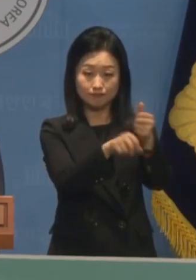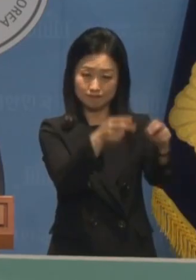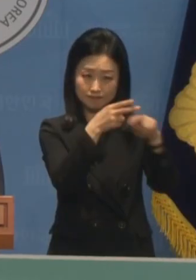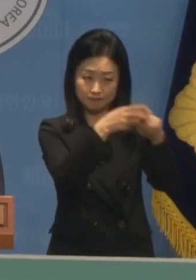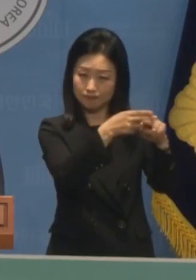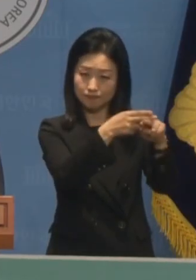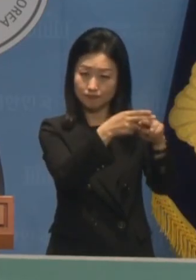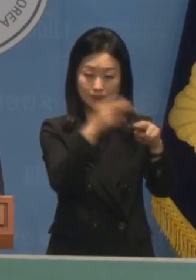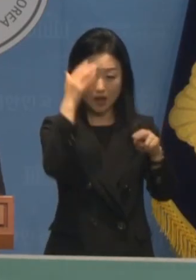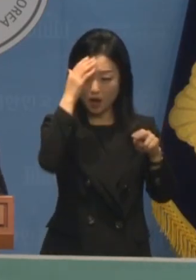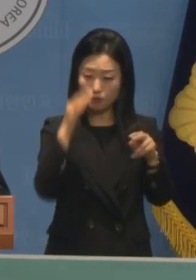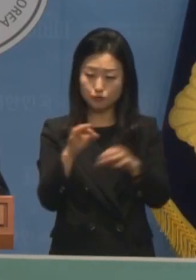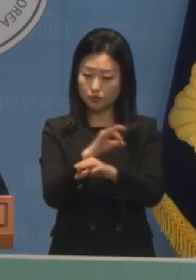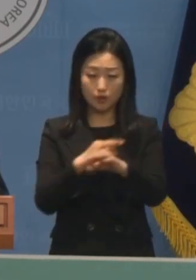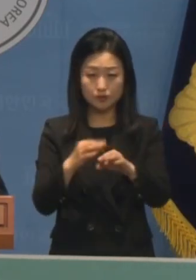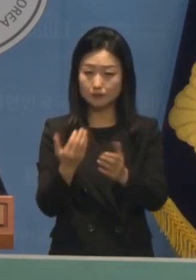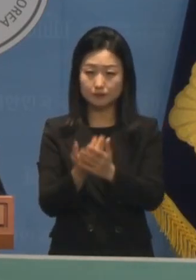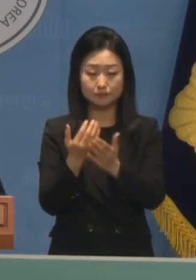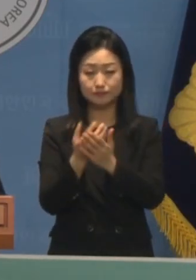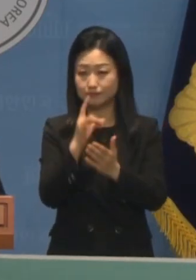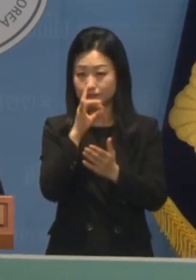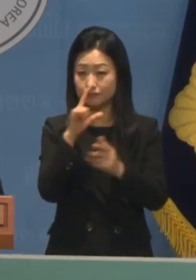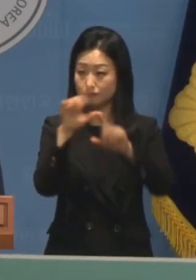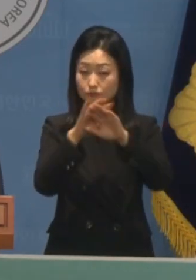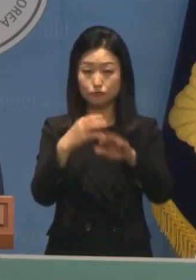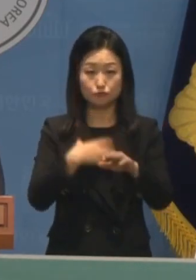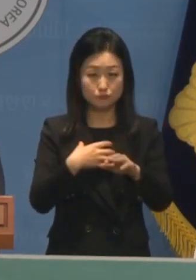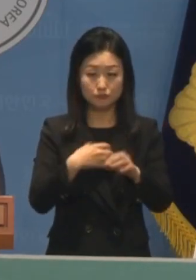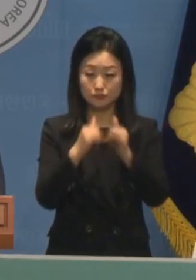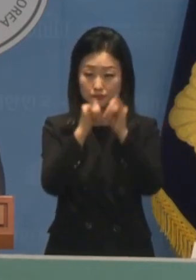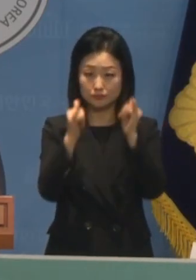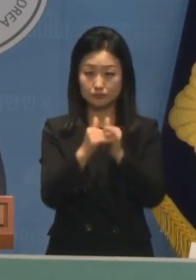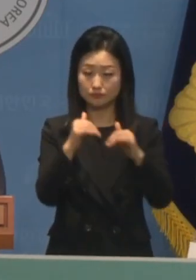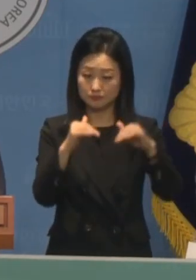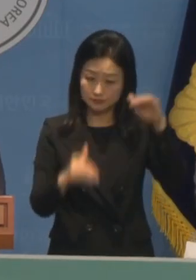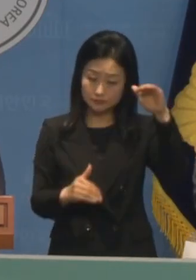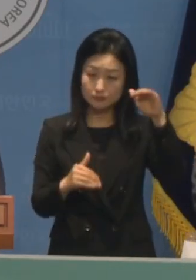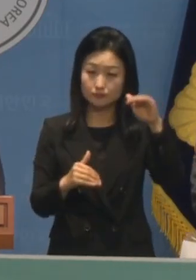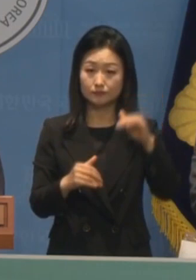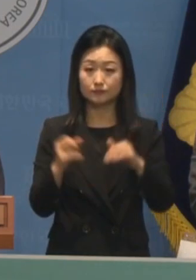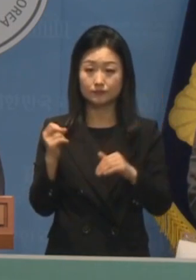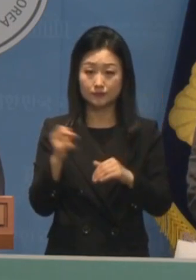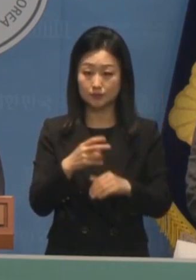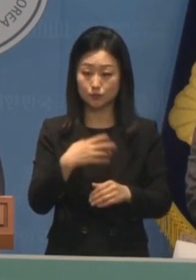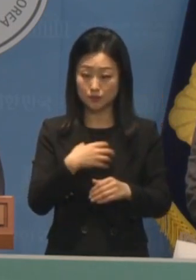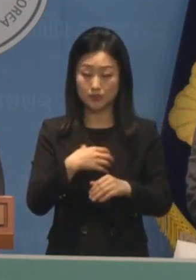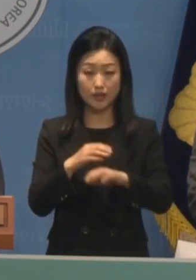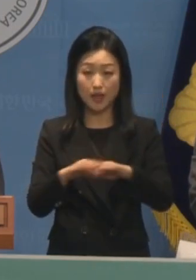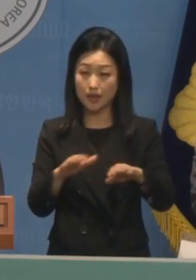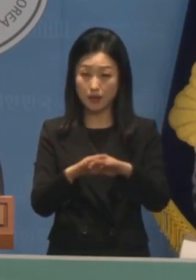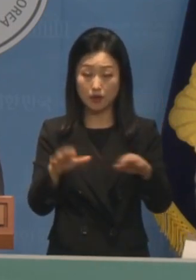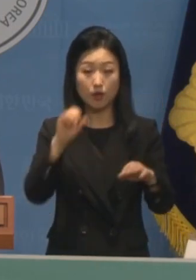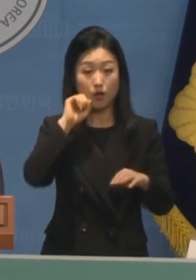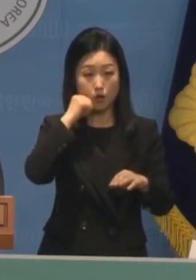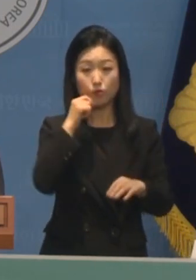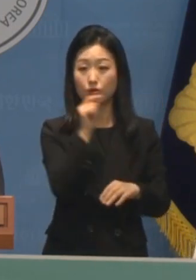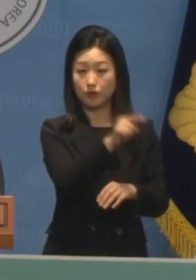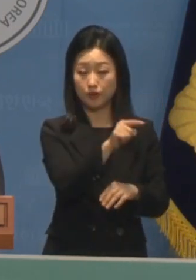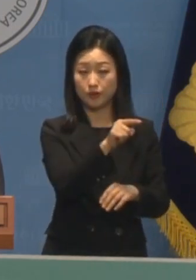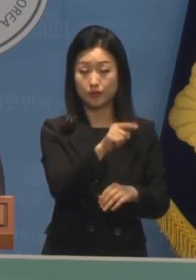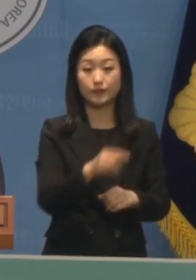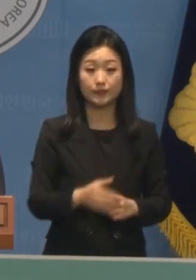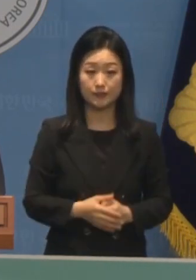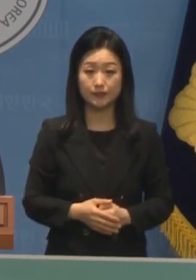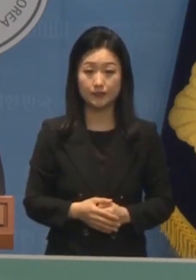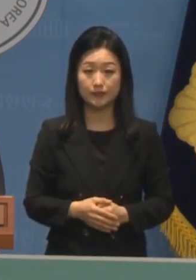우리 경제의 발목을 잡고 있는 기후위기와 사회적 양극화, 재생산 위기를 극복할 수 없다는 것이 증명된 지